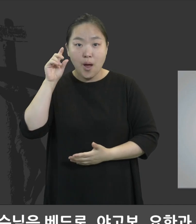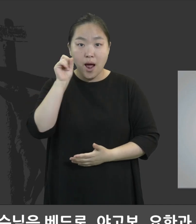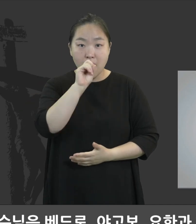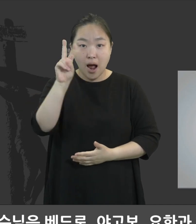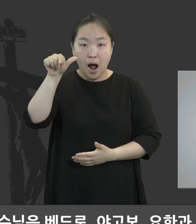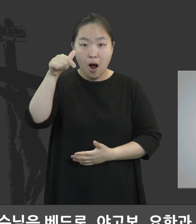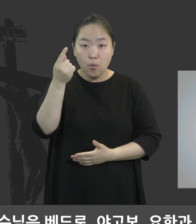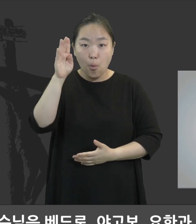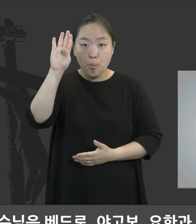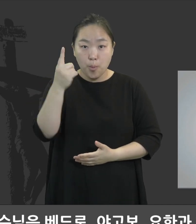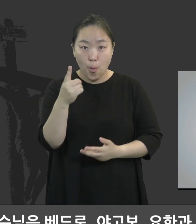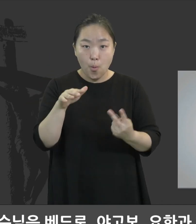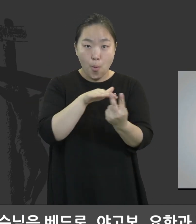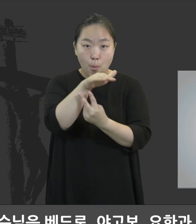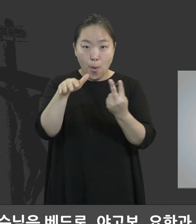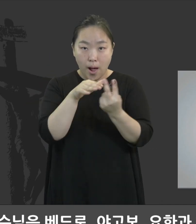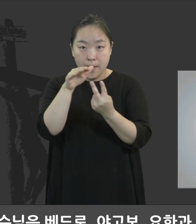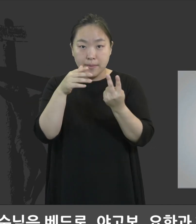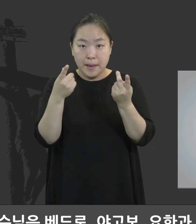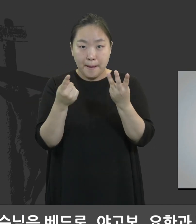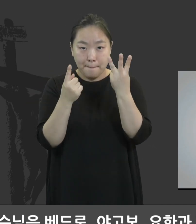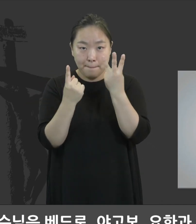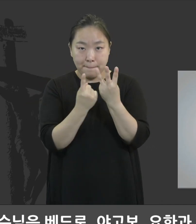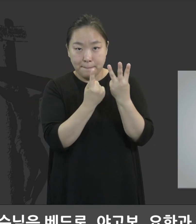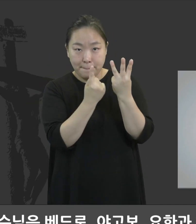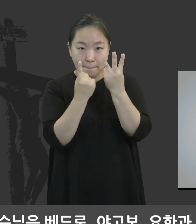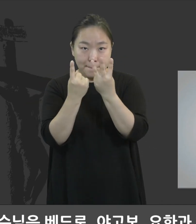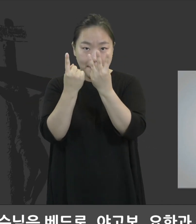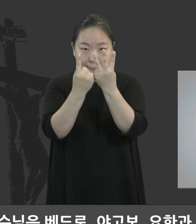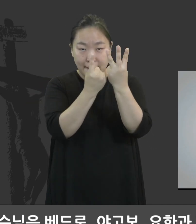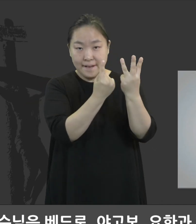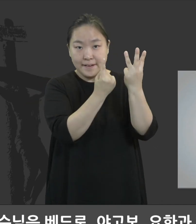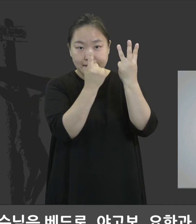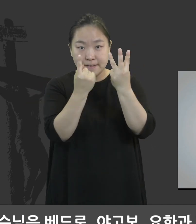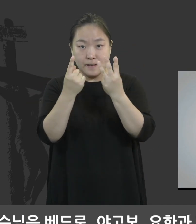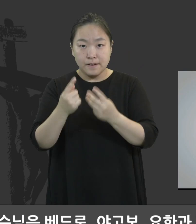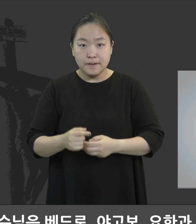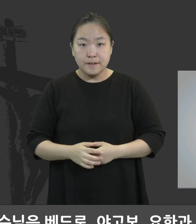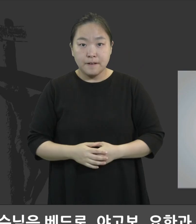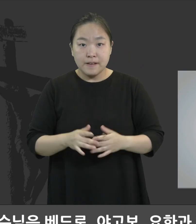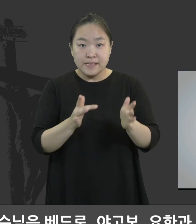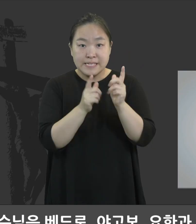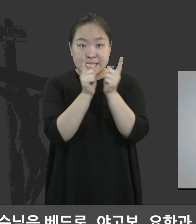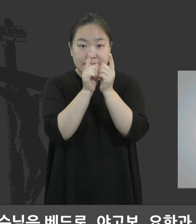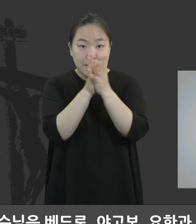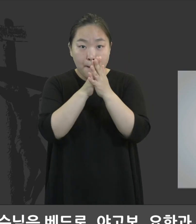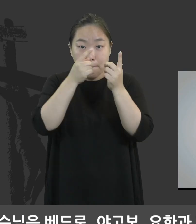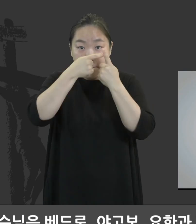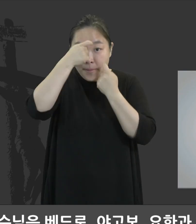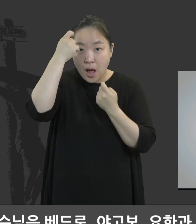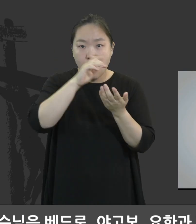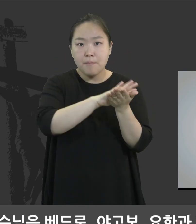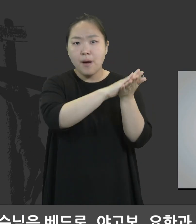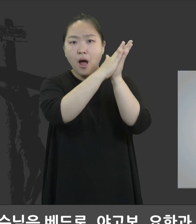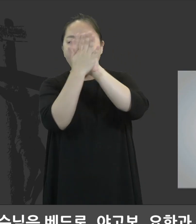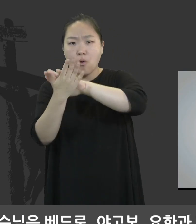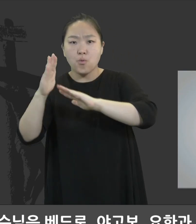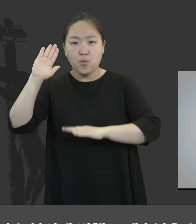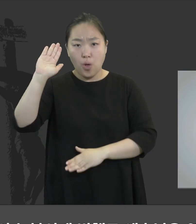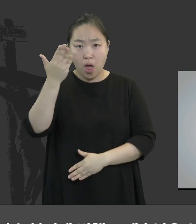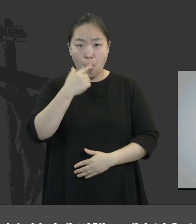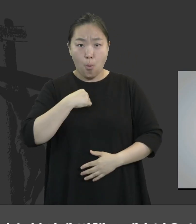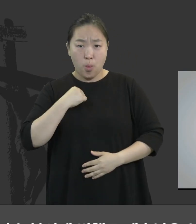예수님은 베드로, 야고보, 요한과 함께 산 위에 올라가셔서 그들이 보는 앞에서